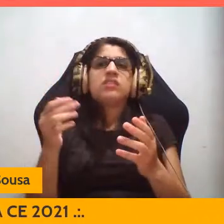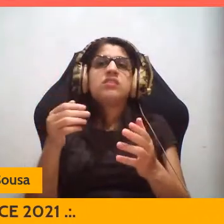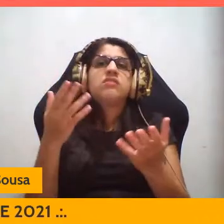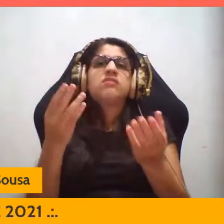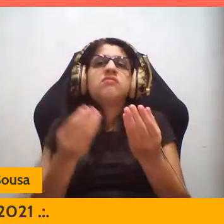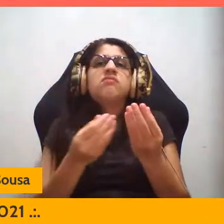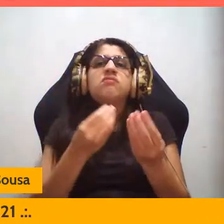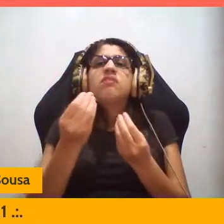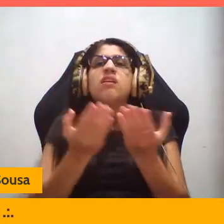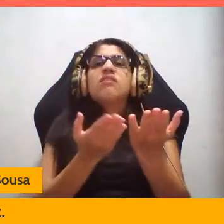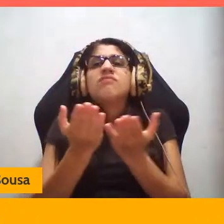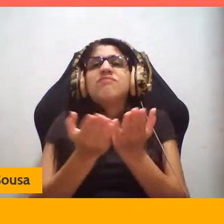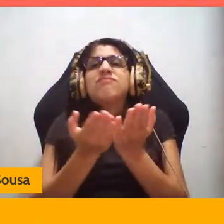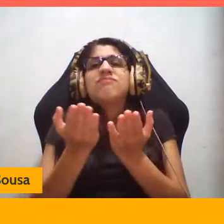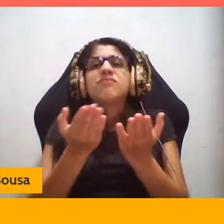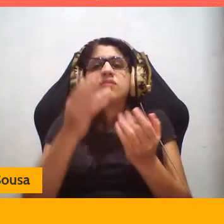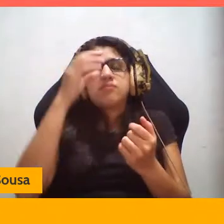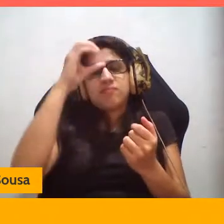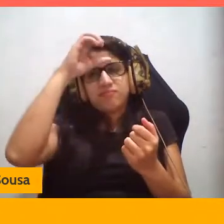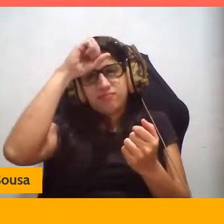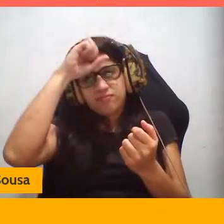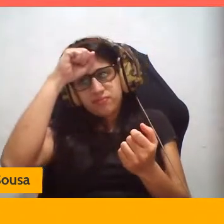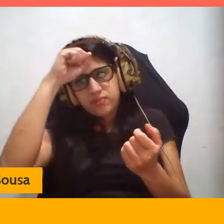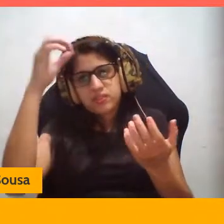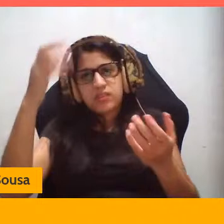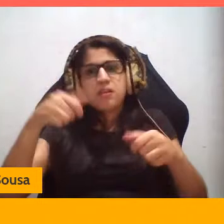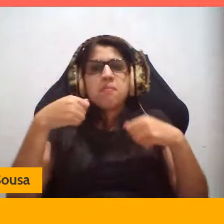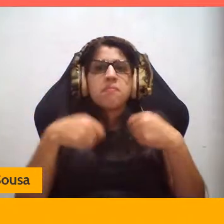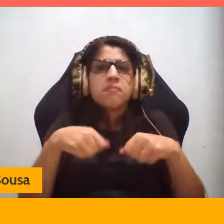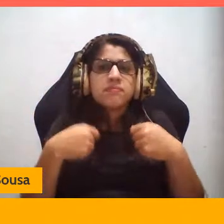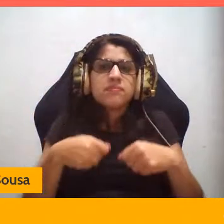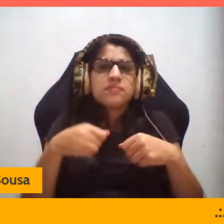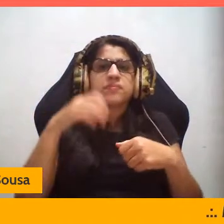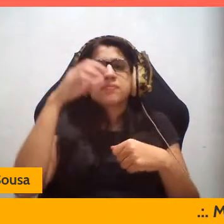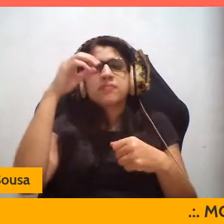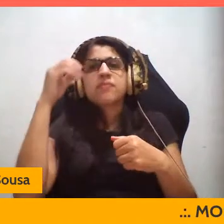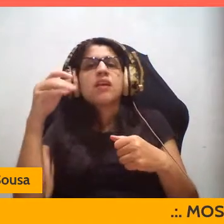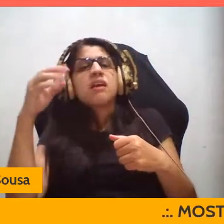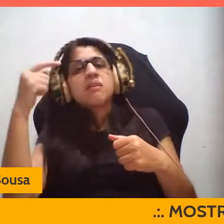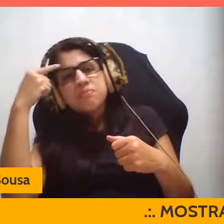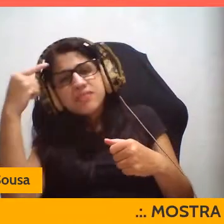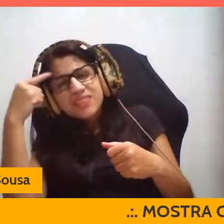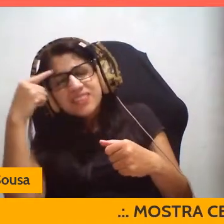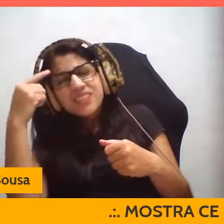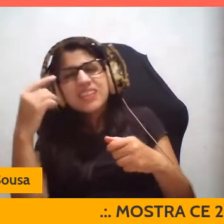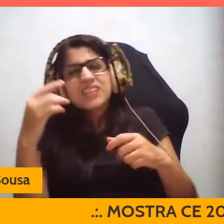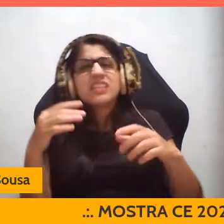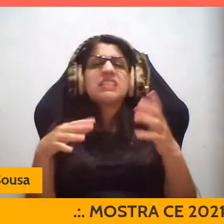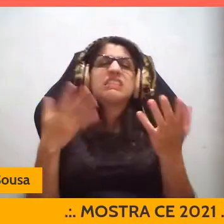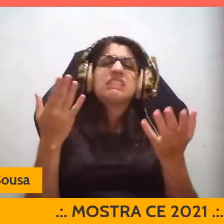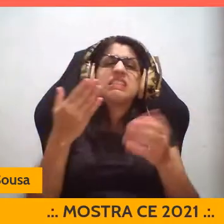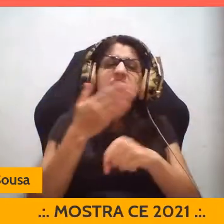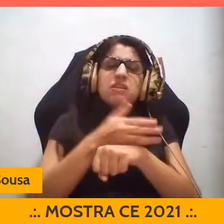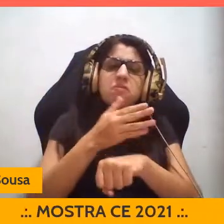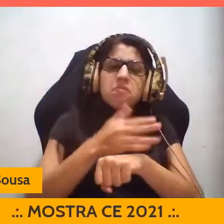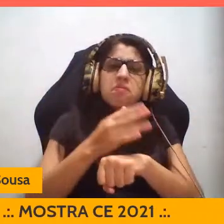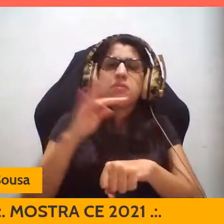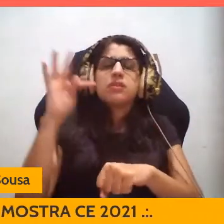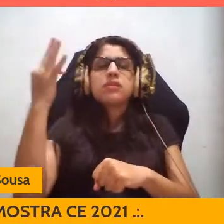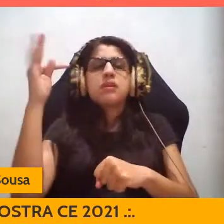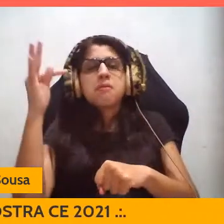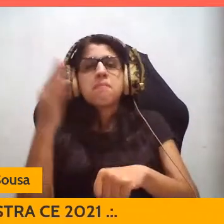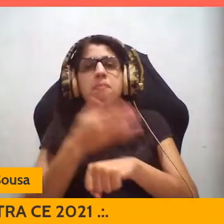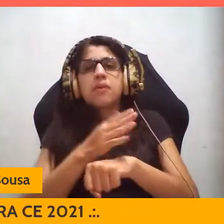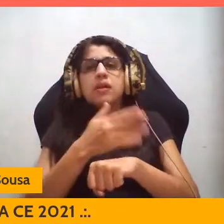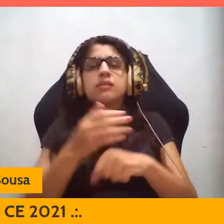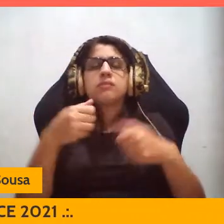repensar, né, esta interação entre teoria e prática, é, e achar formas, eu